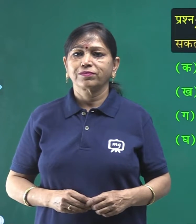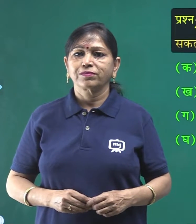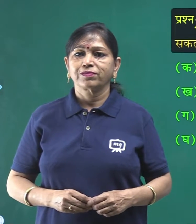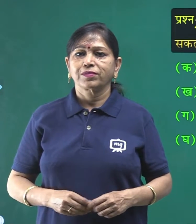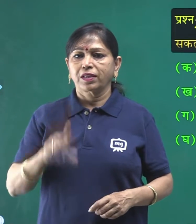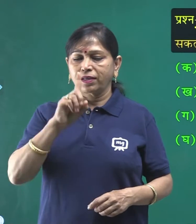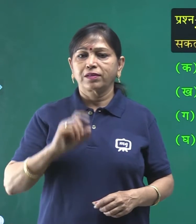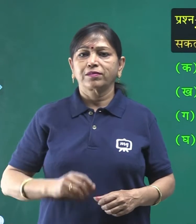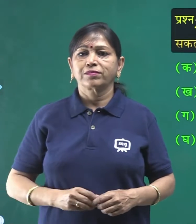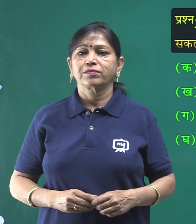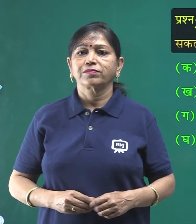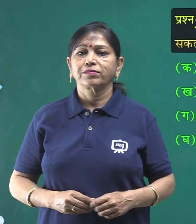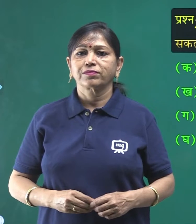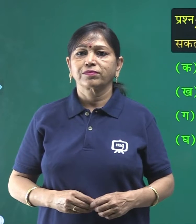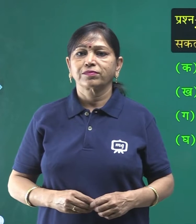1